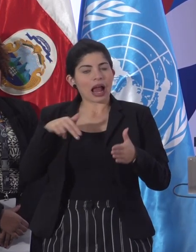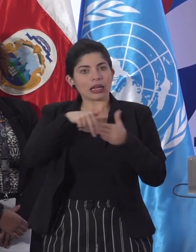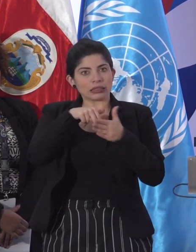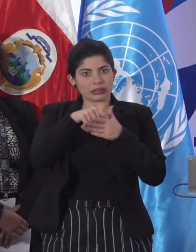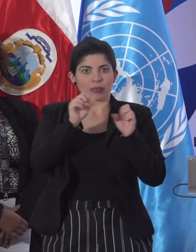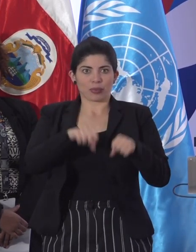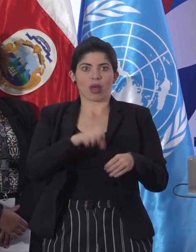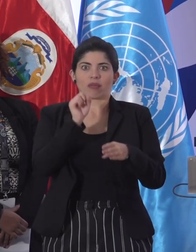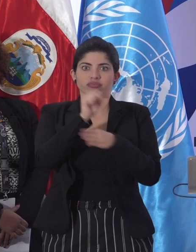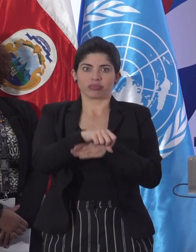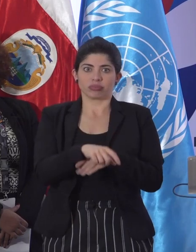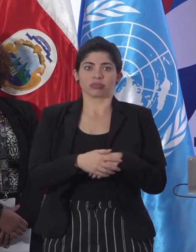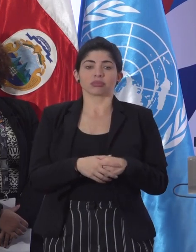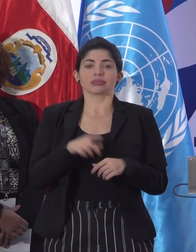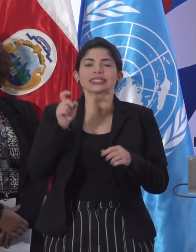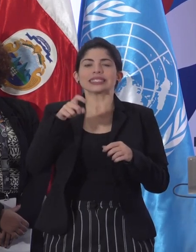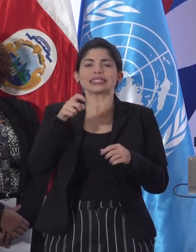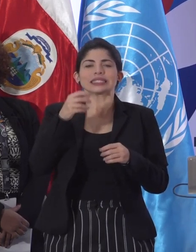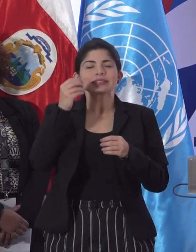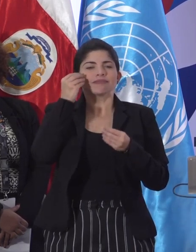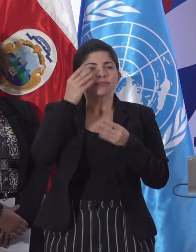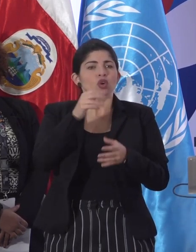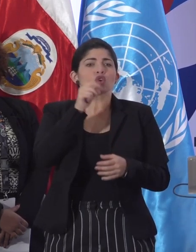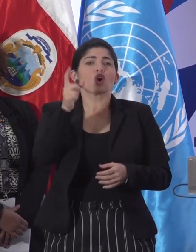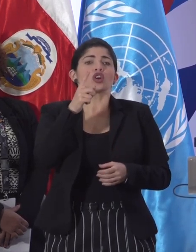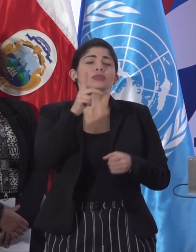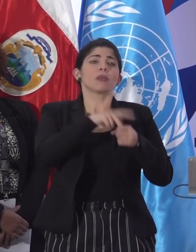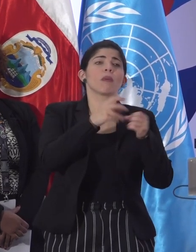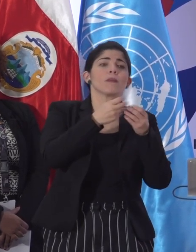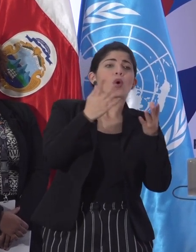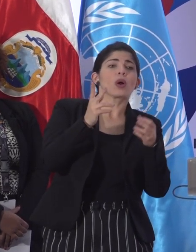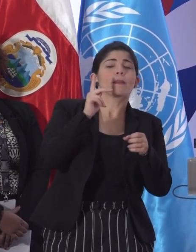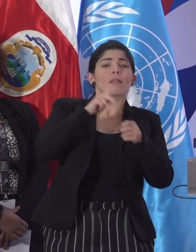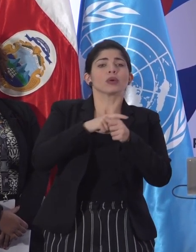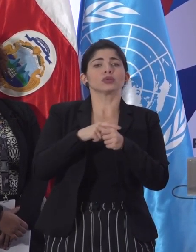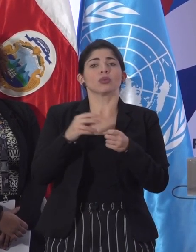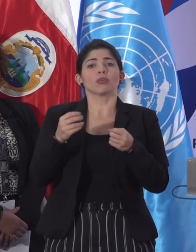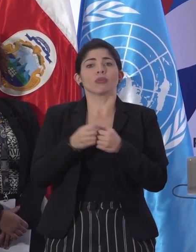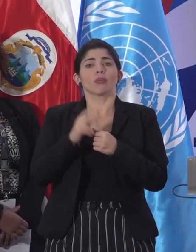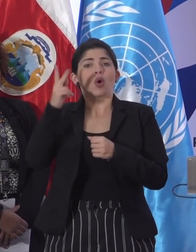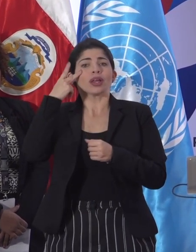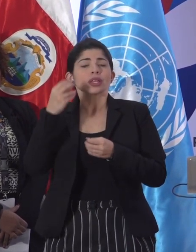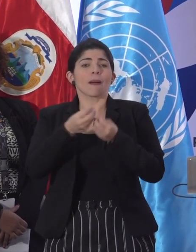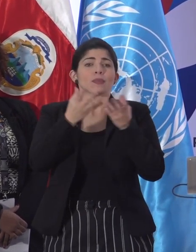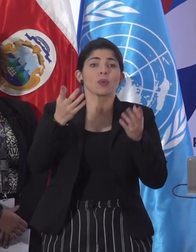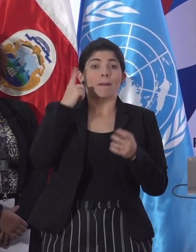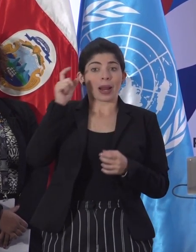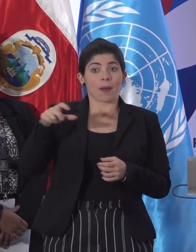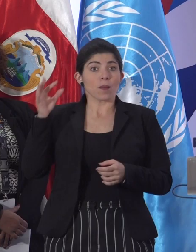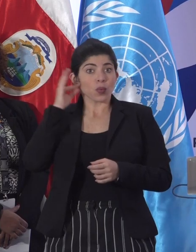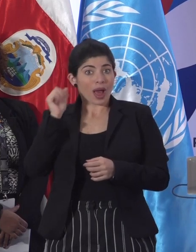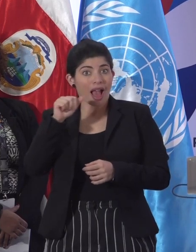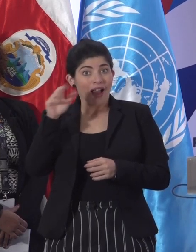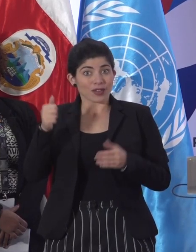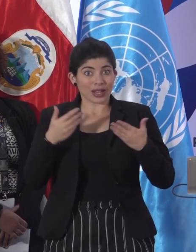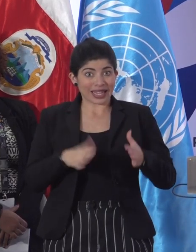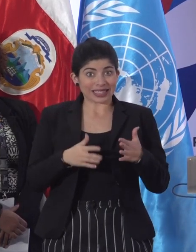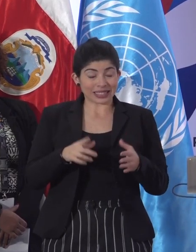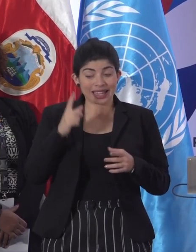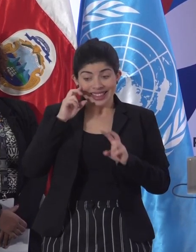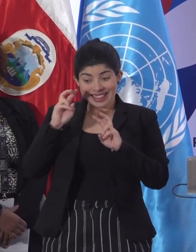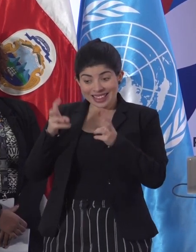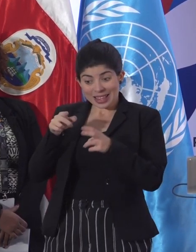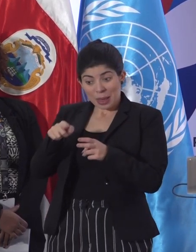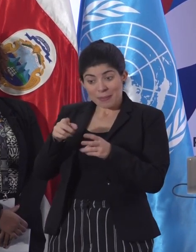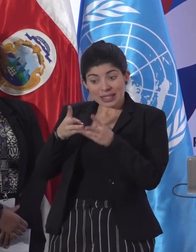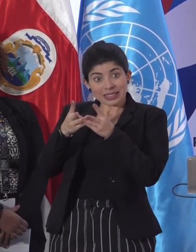necesario reafirmar que no solo se trata de participación política y pública de las mujeres afrodescendientes para asumir y resolver los temas